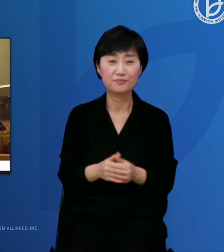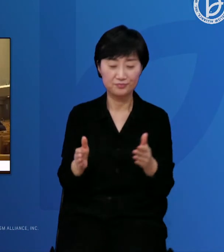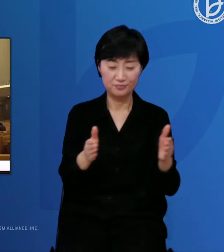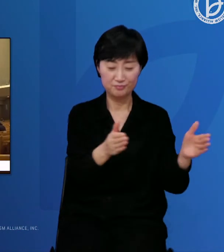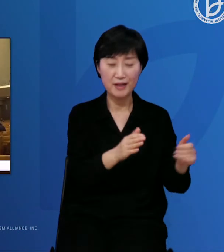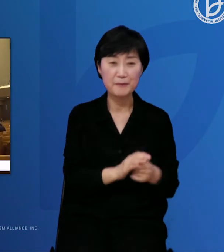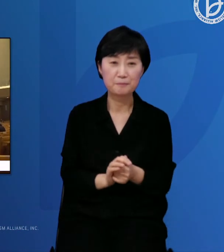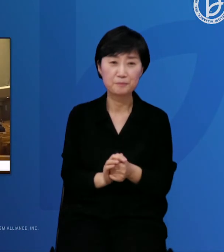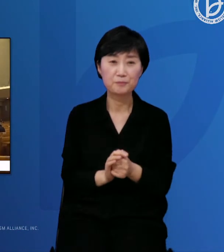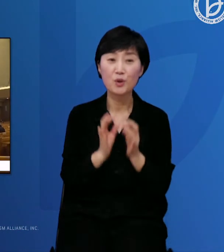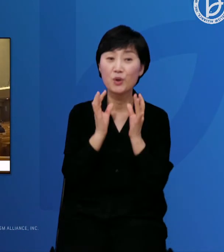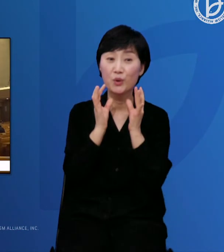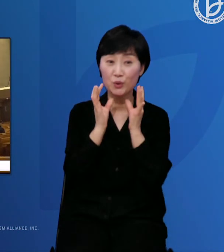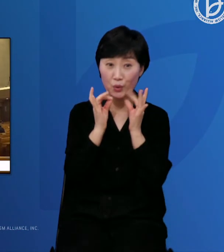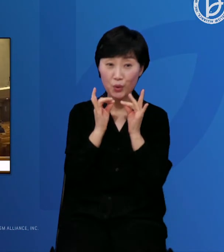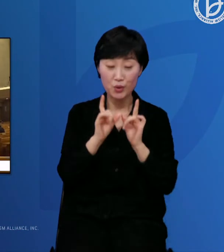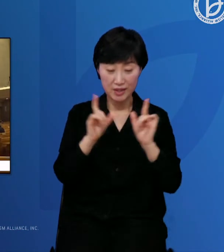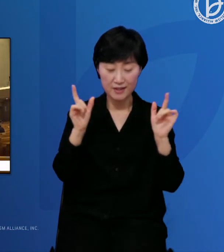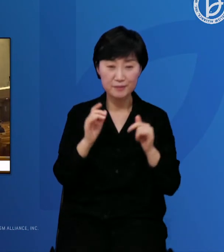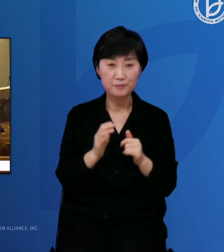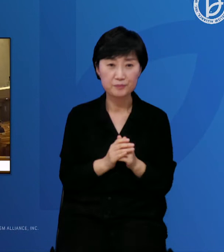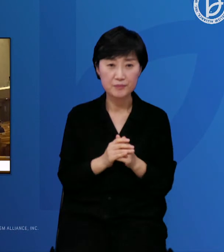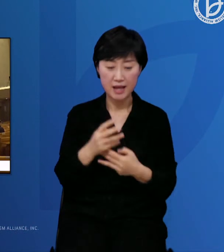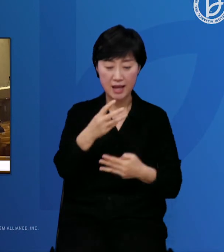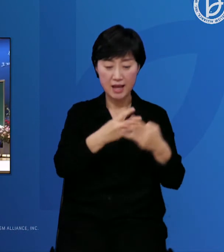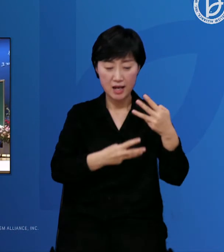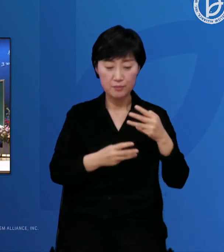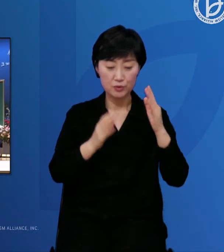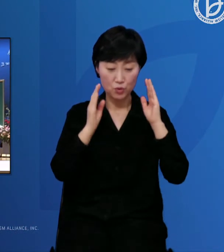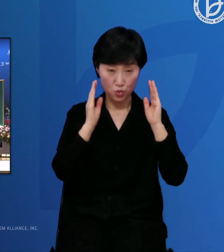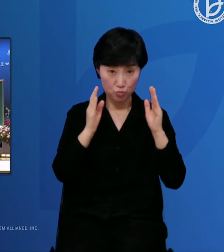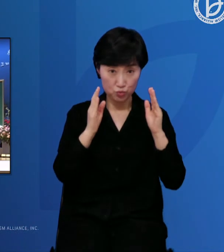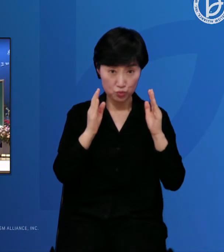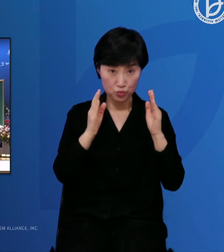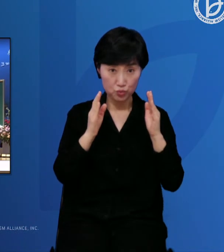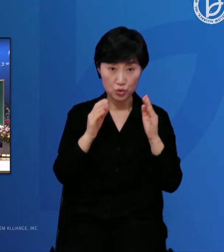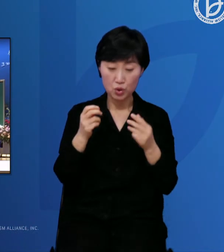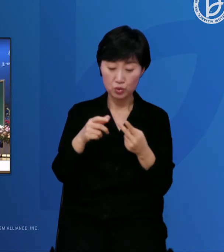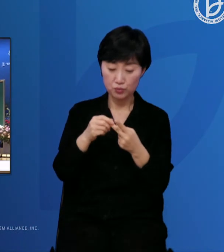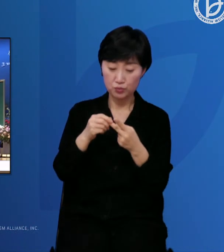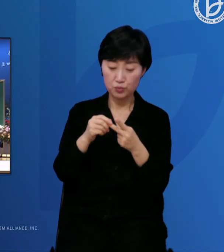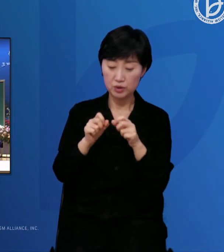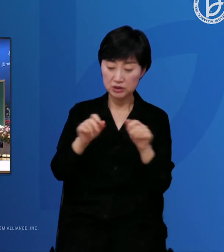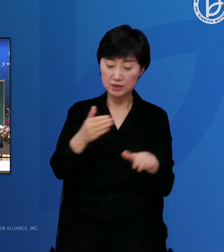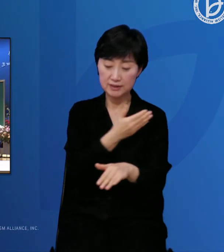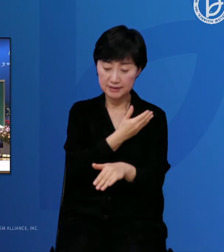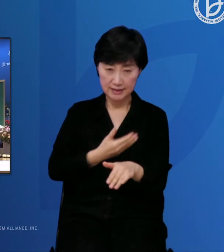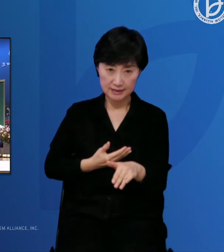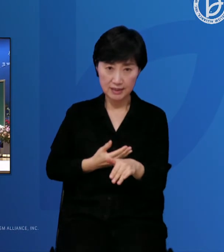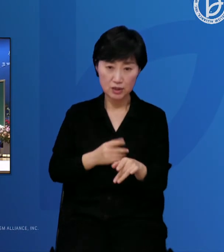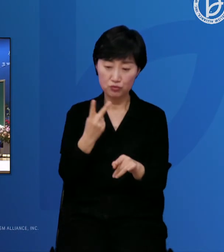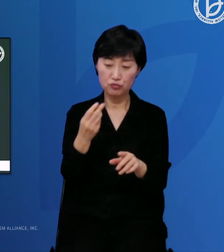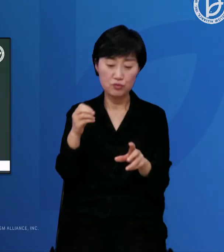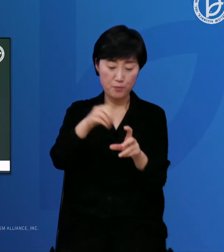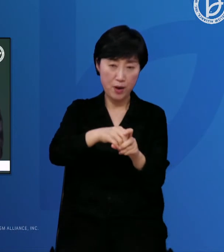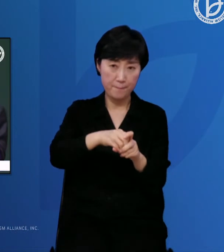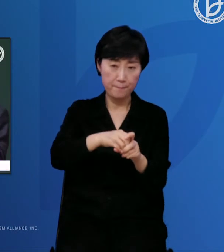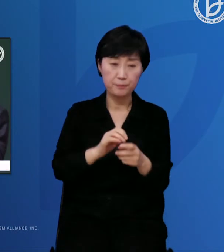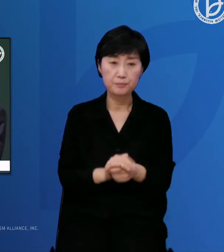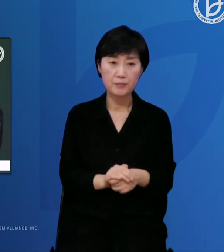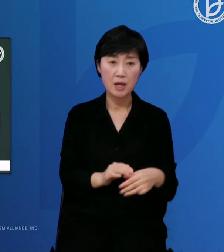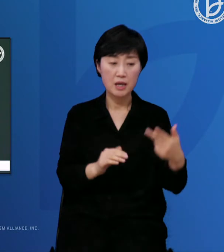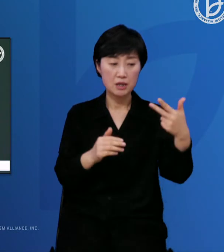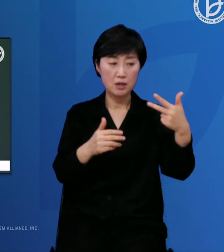한편 새해 토요 핵심 강단에서는 렘넌트 전도학과 흩어진 제자들 메시지가 새로 시작됩니다. 1월